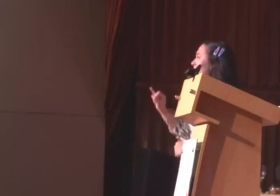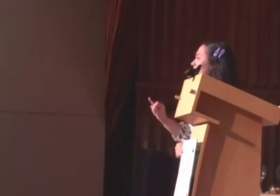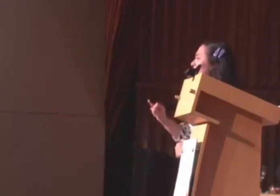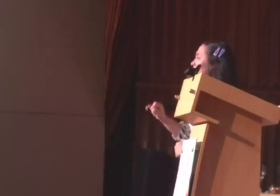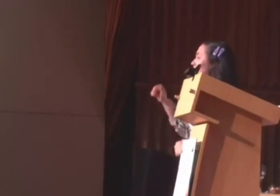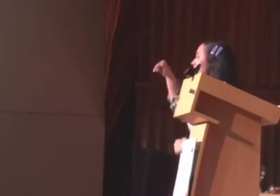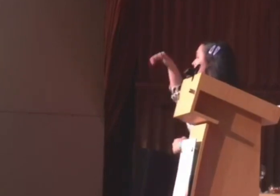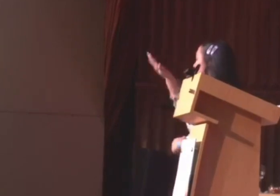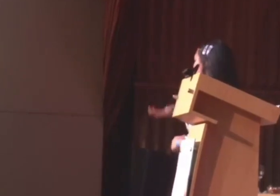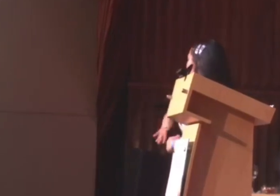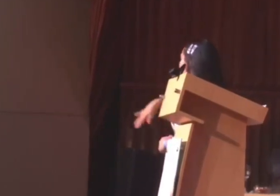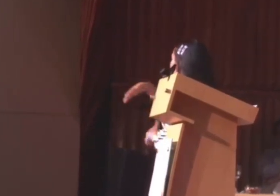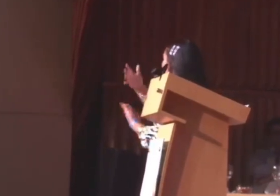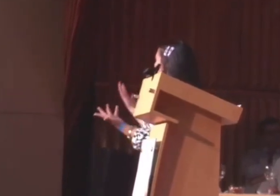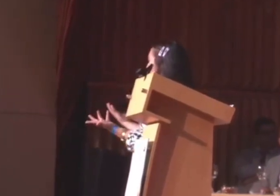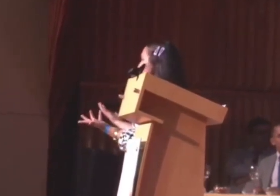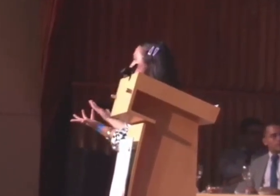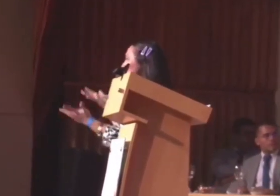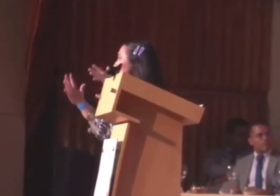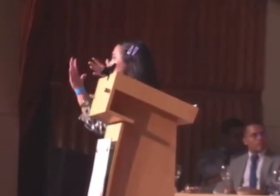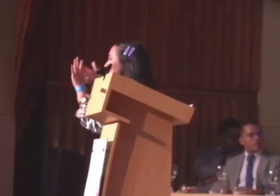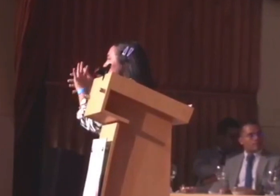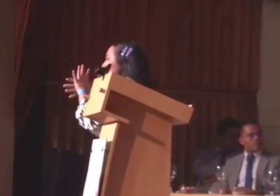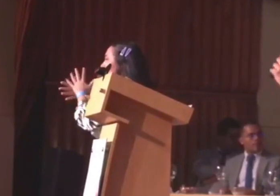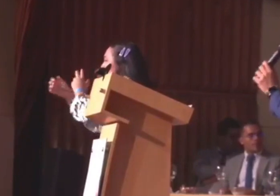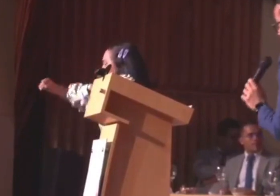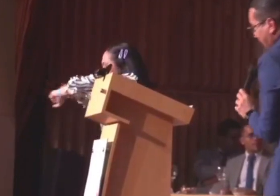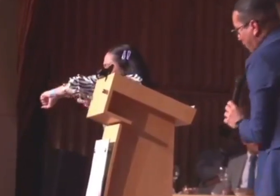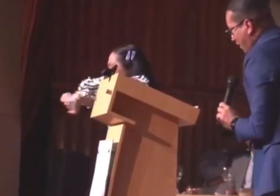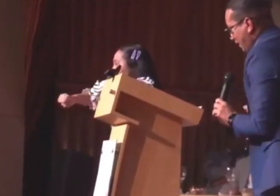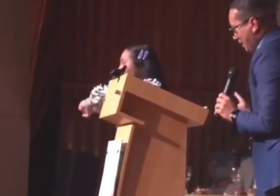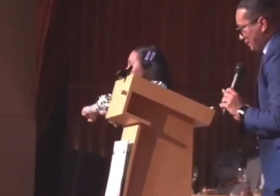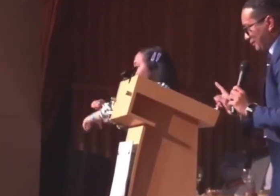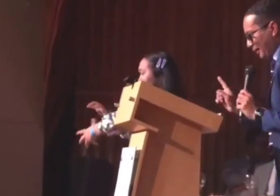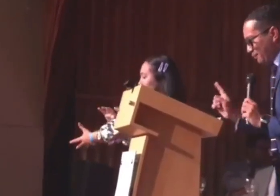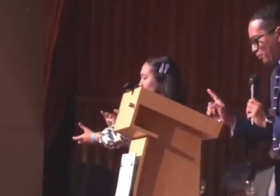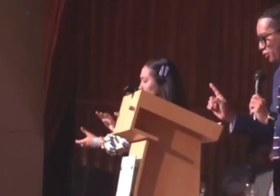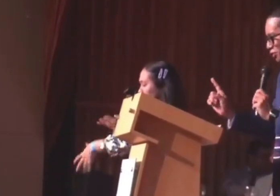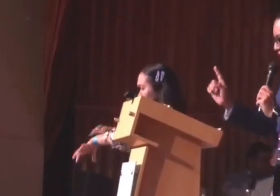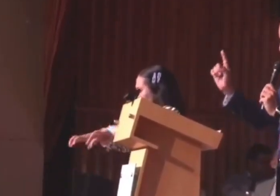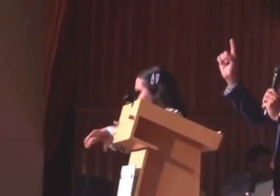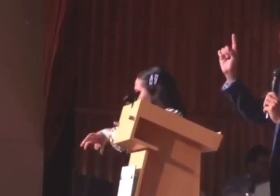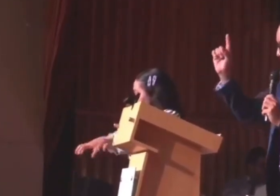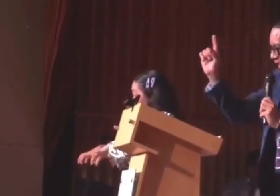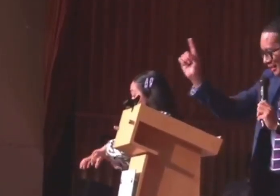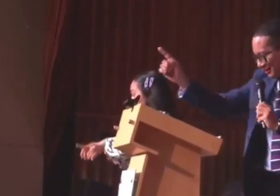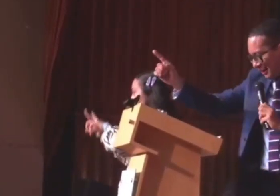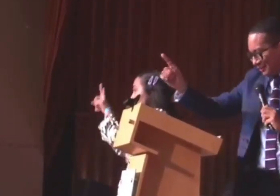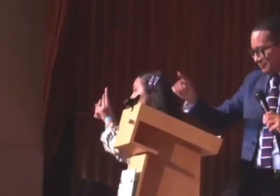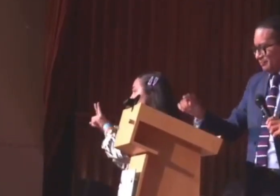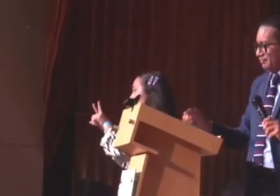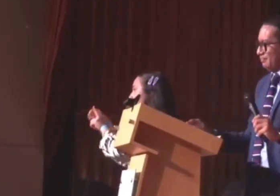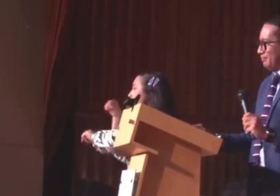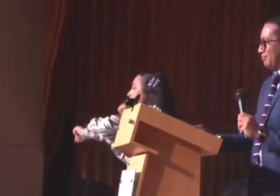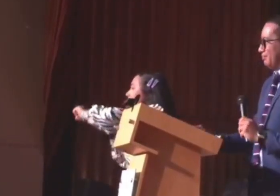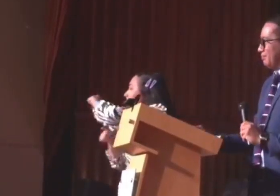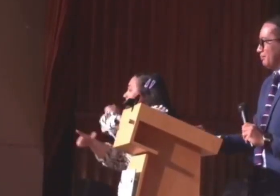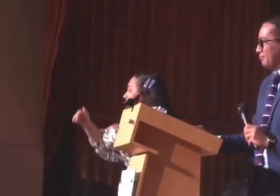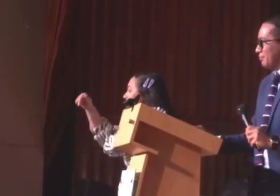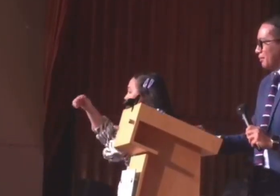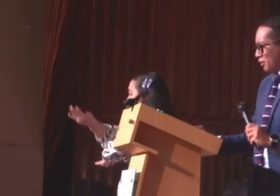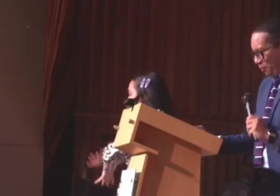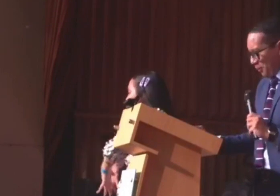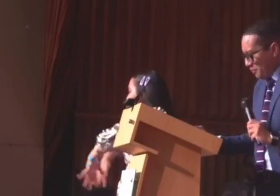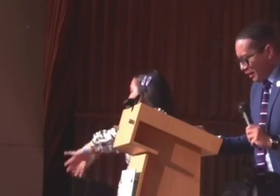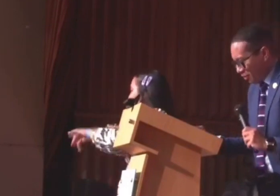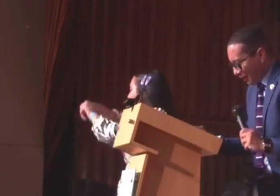agradables ante los ojos de Dios, Samuel estaba en el templo donde estaba el arca.